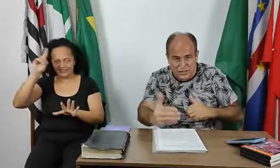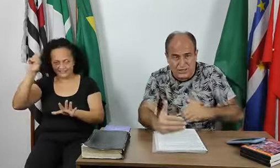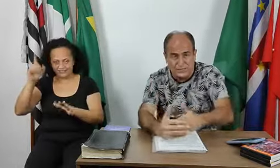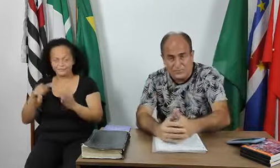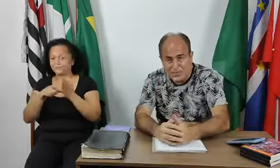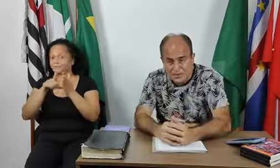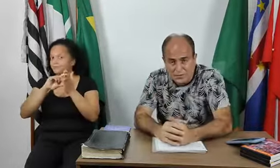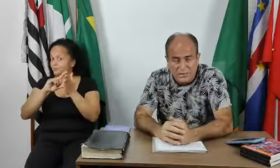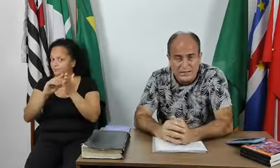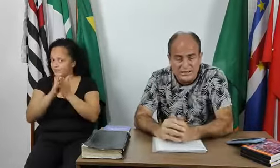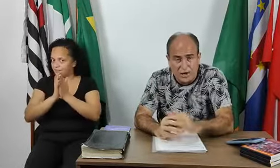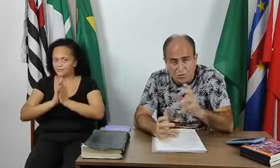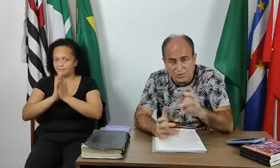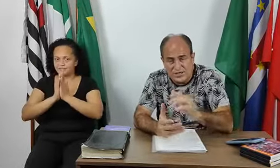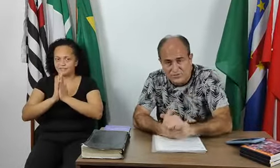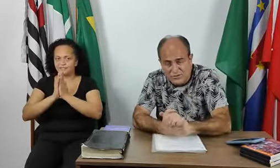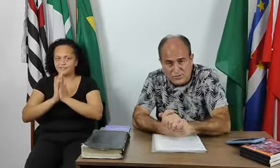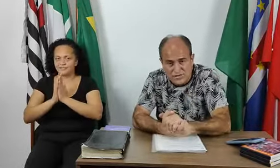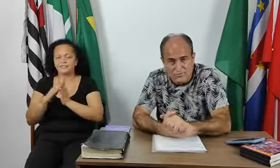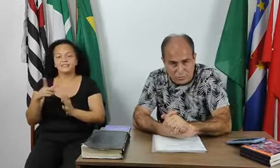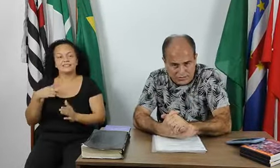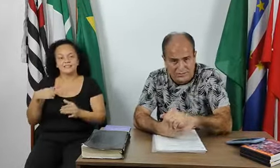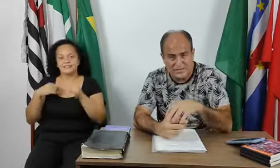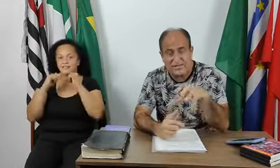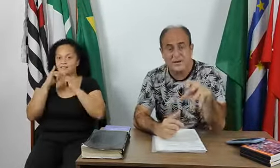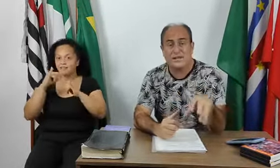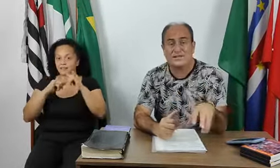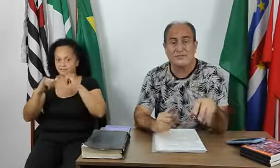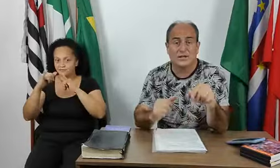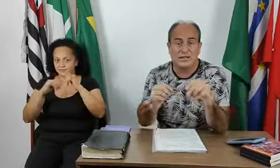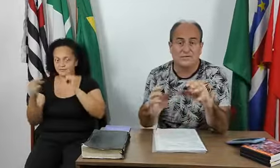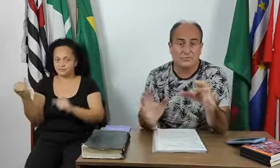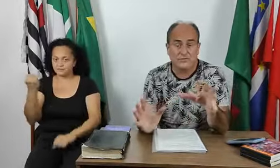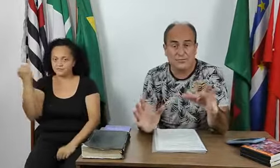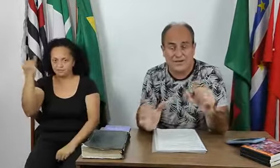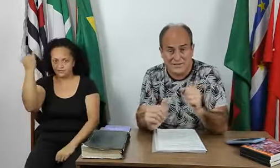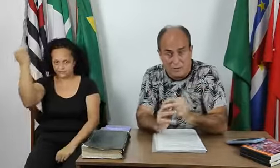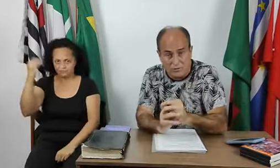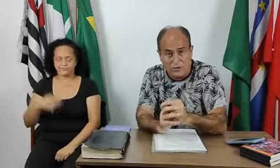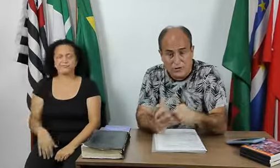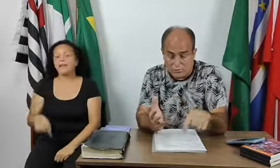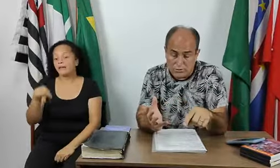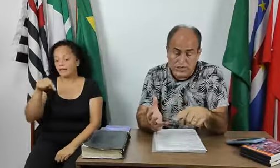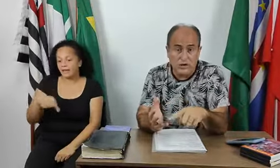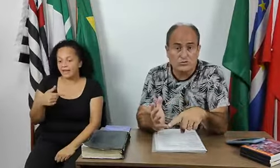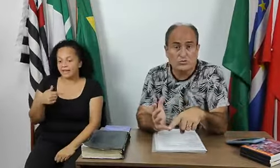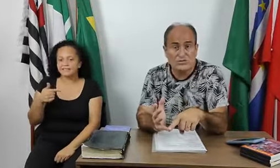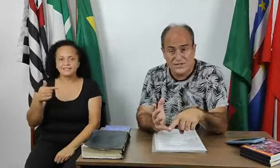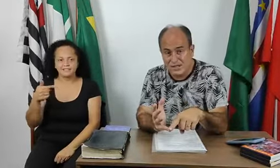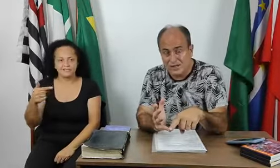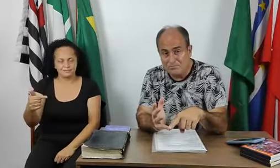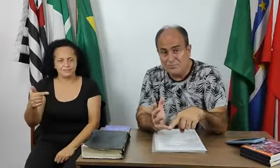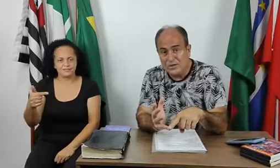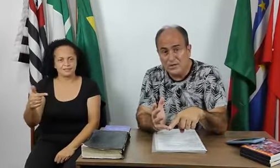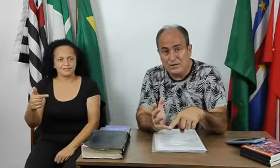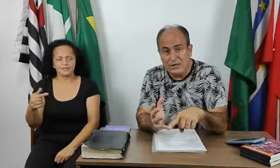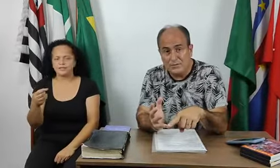orarmos, eu queria dar alguns avisos importantes. Essa é uma semana fundamental, porque nós vamos